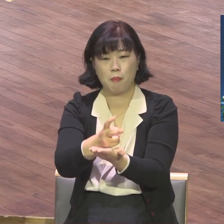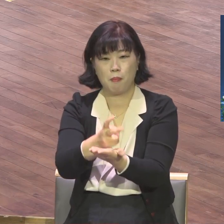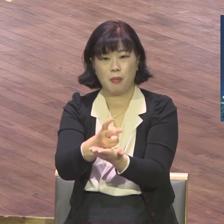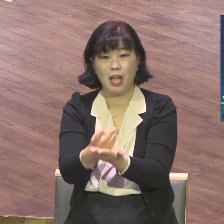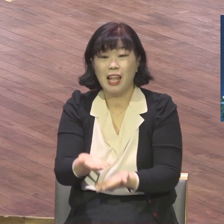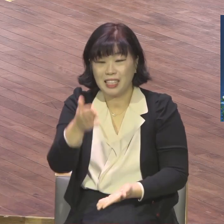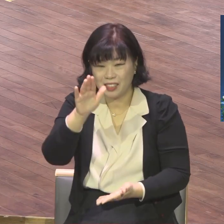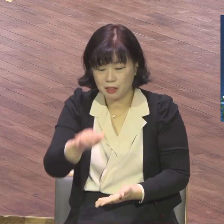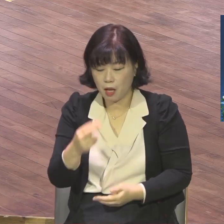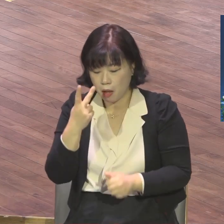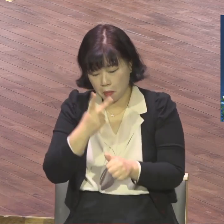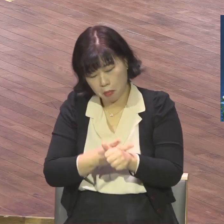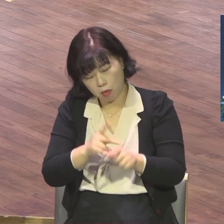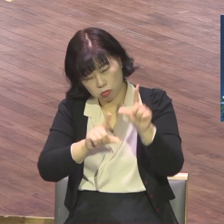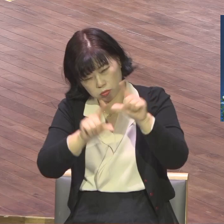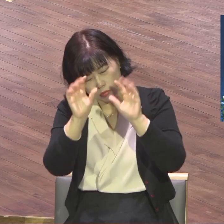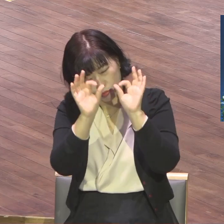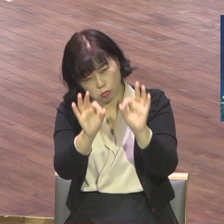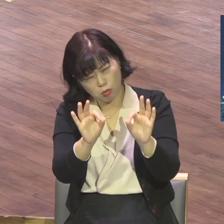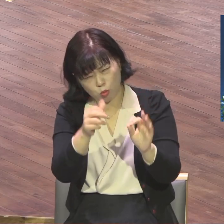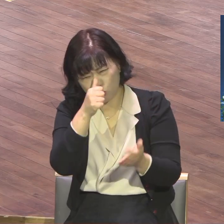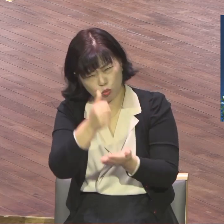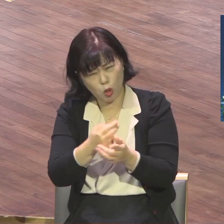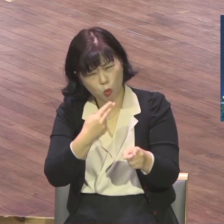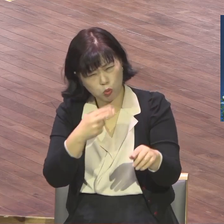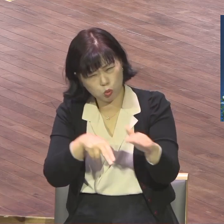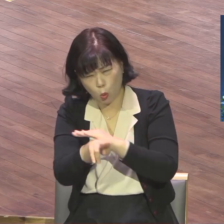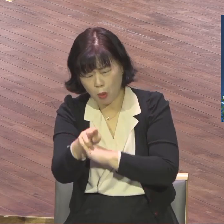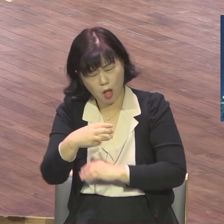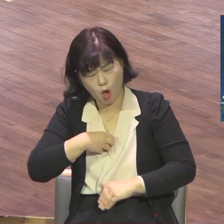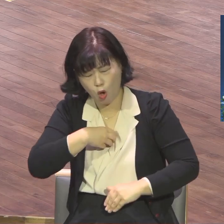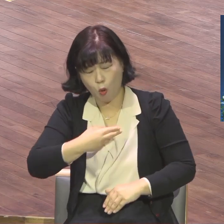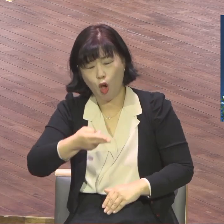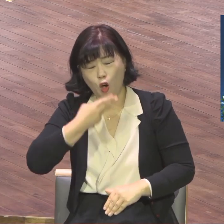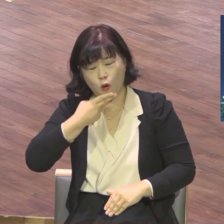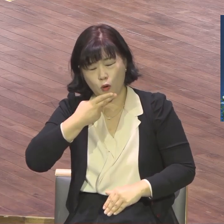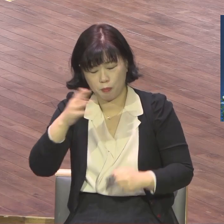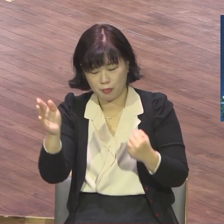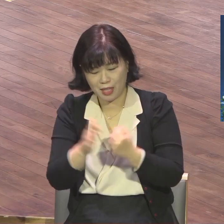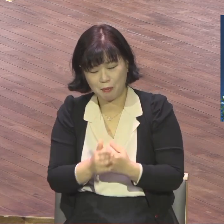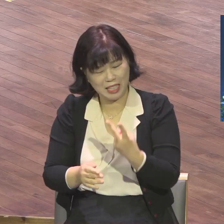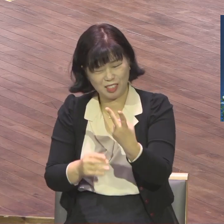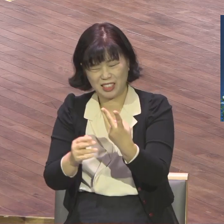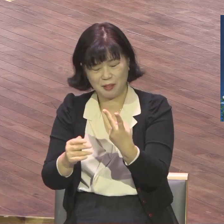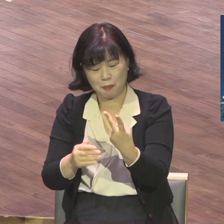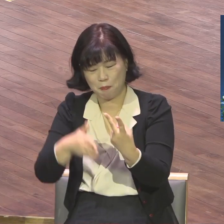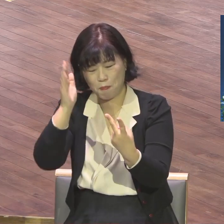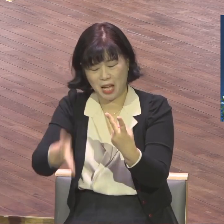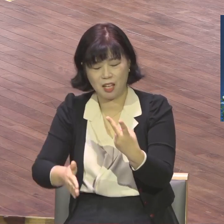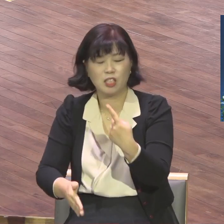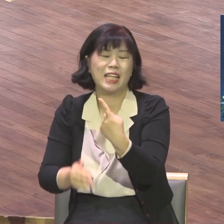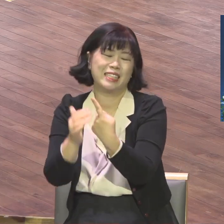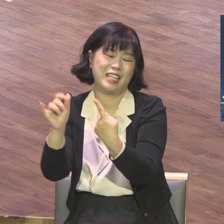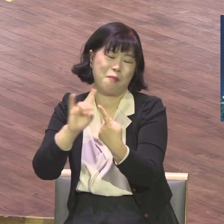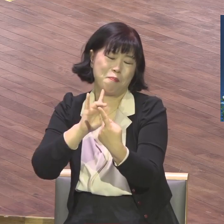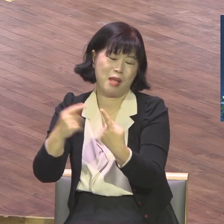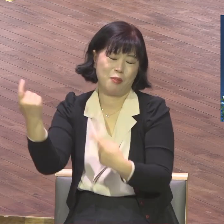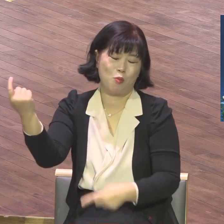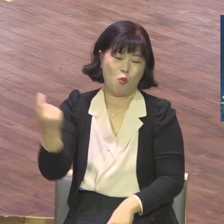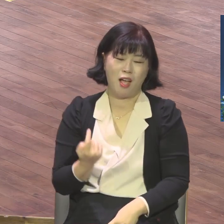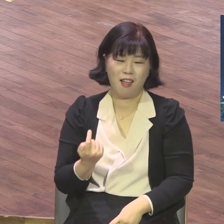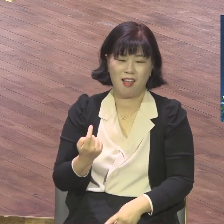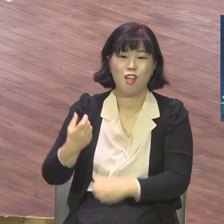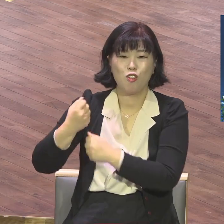교대하면 임무 교대, 교대를 계속하기 때문에 뭐 그야말로 뭐 교대로 죄수를 감시한단